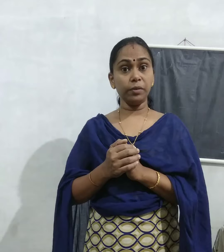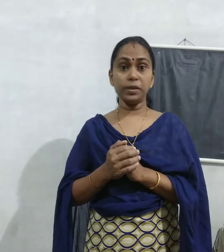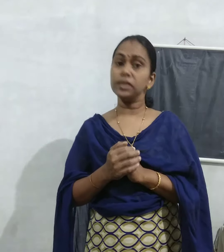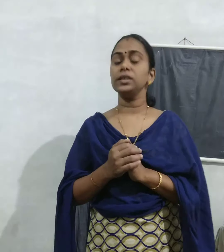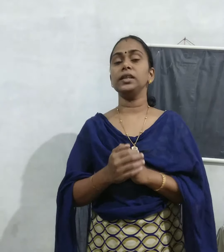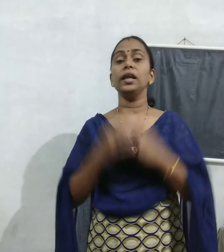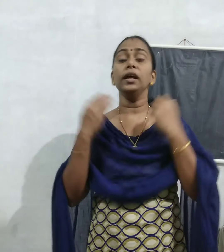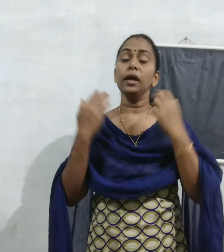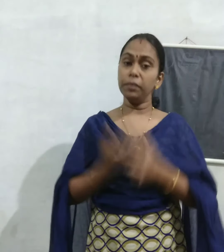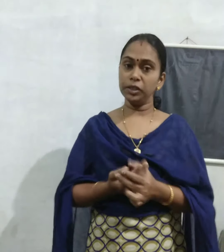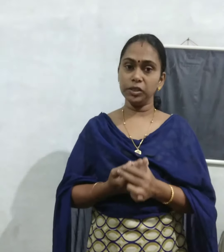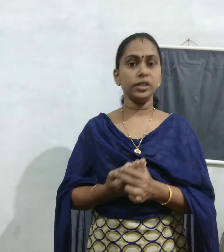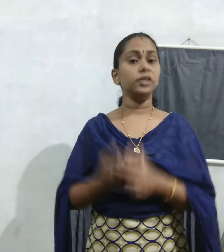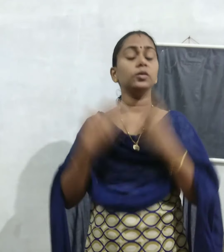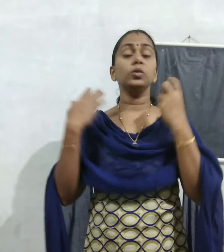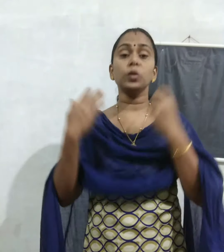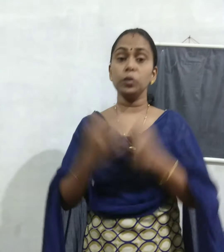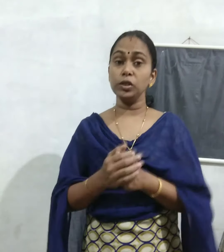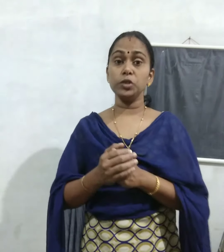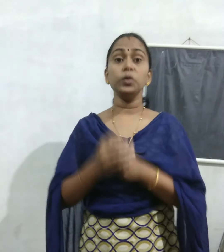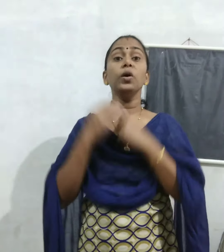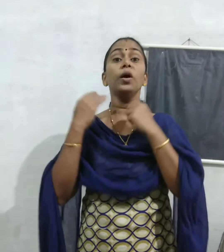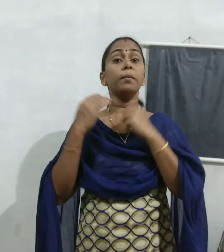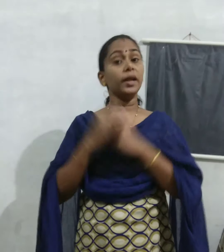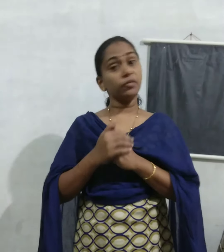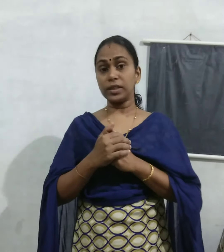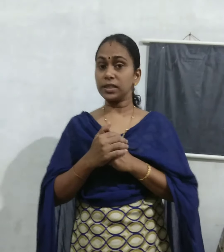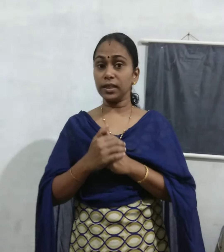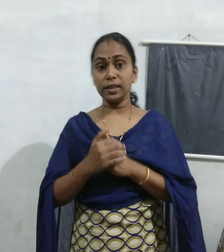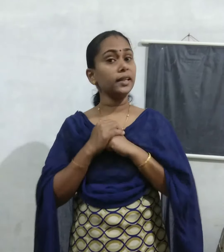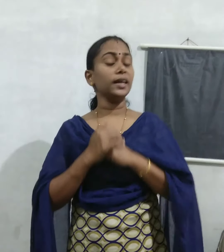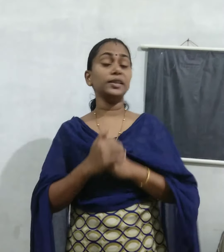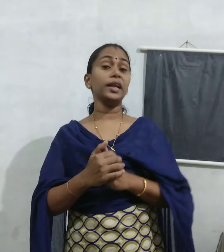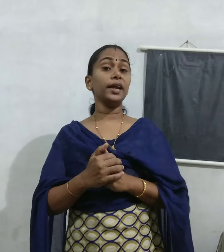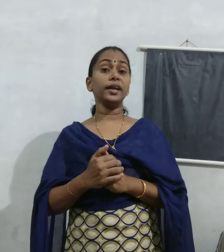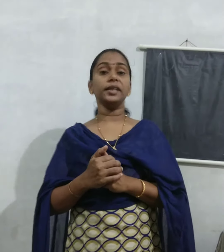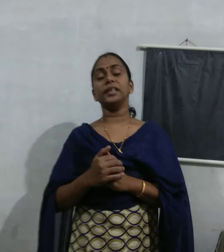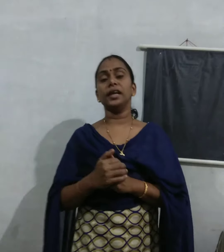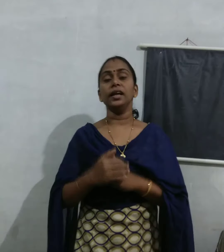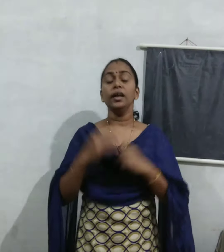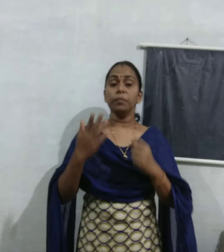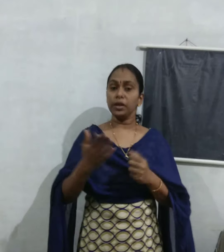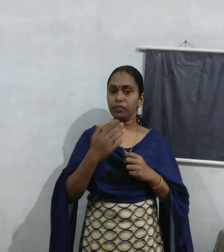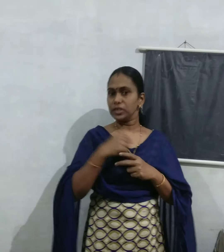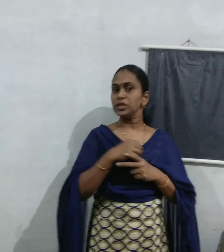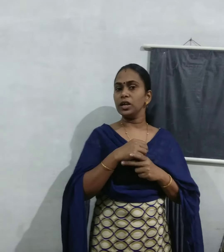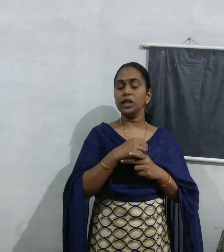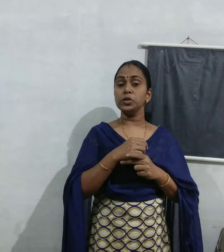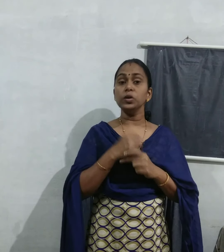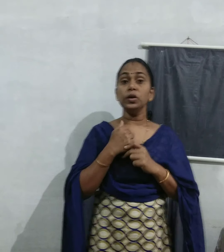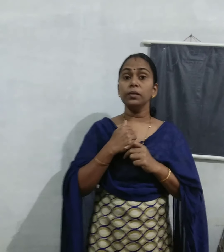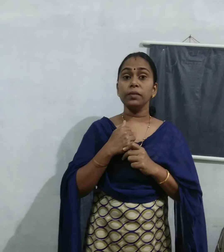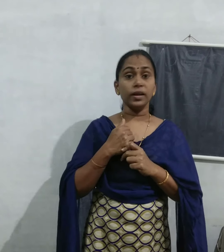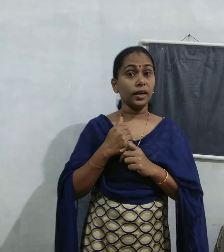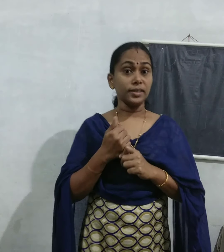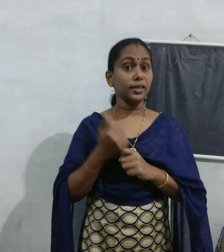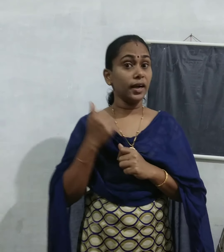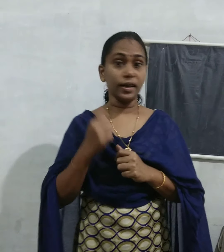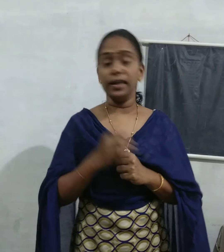ബ്രഷ് ചെയ്തില്ലേ? ബ്രഷ് ചെയ്തു, കുളിച്ചു, ബ്രേക്ക്ഫാസ്റ്റ് ഒക്കെ നന്നായിട്ട് എല്ലാരും കഴിച്ചില്ലേ? ബ്രേക്ക്ഫാസ്റ്റ് കഴിച്ചു, പിന്നെ ക്ലാസ് കാണാൻ